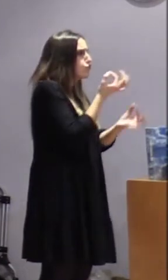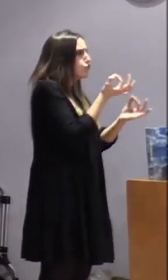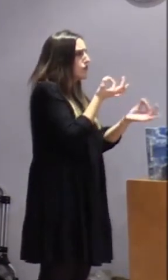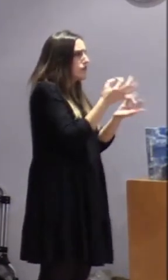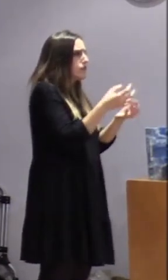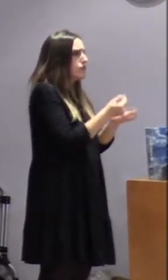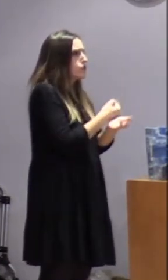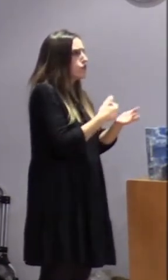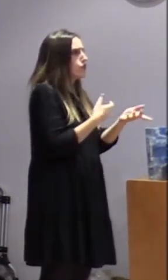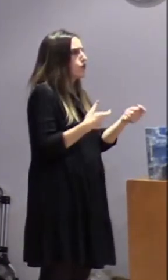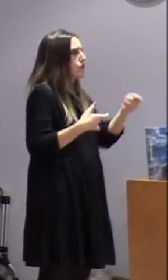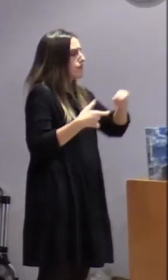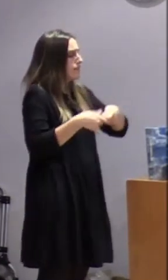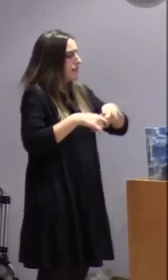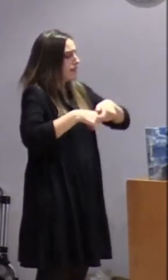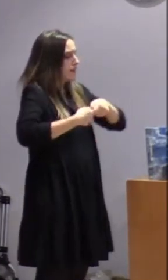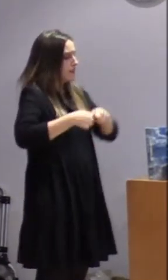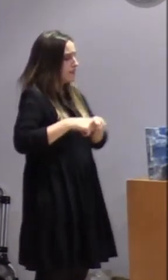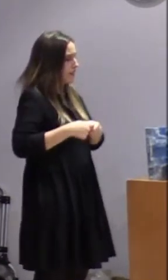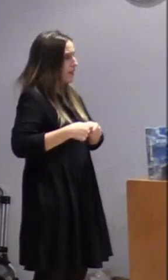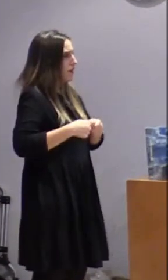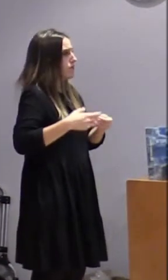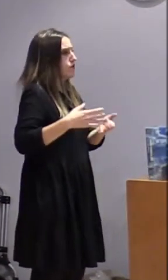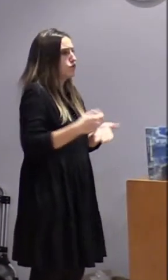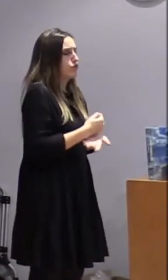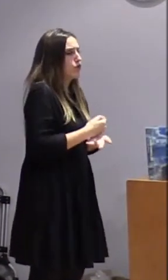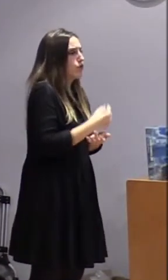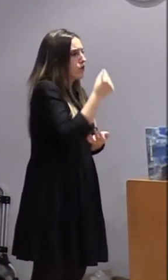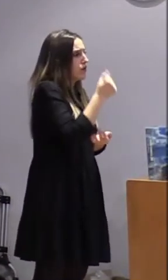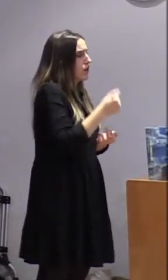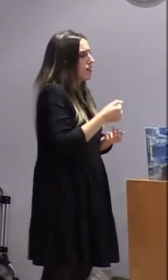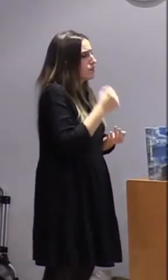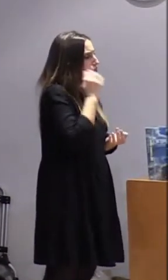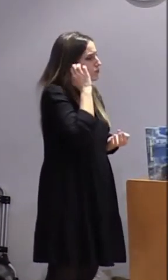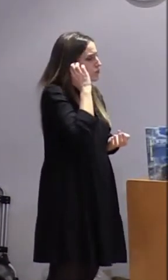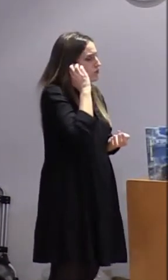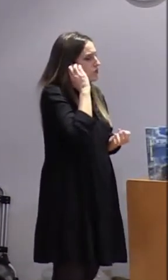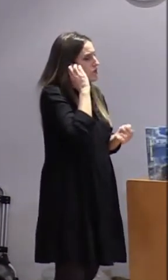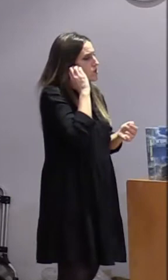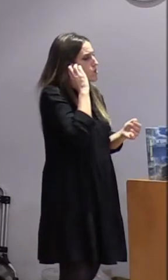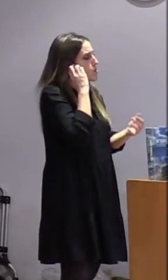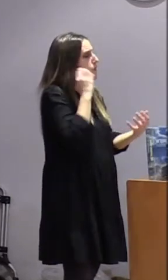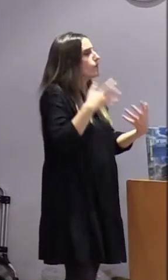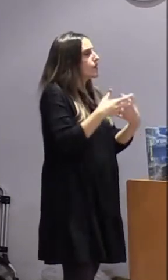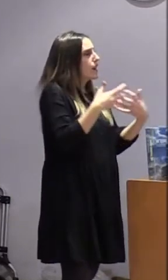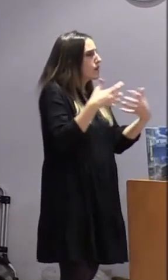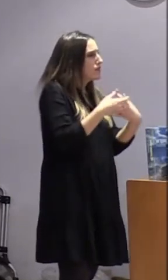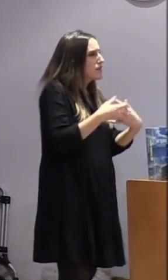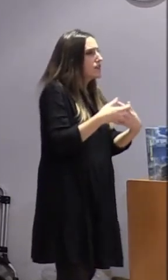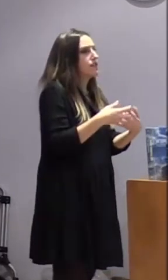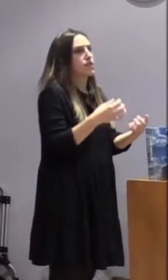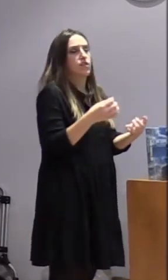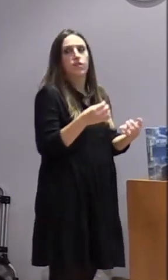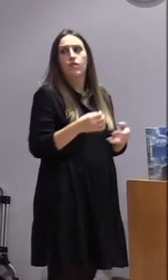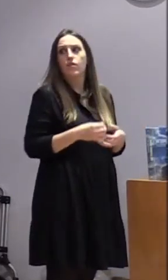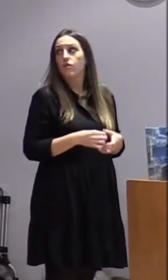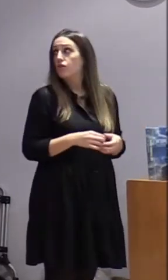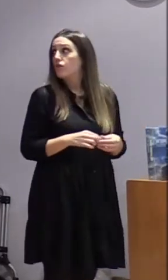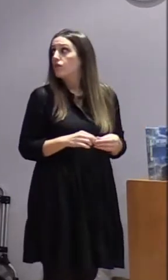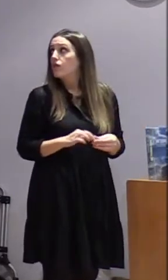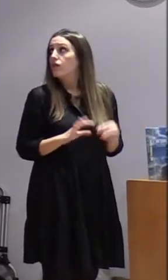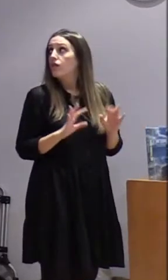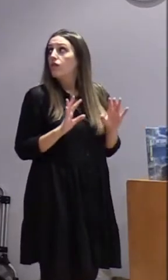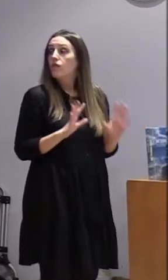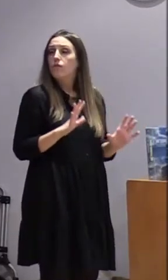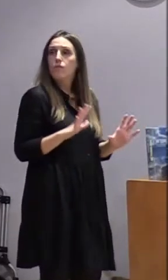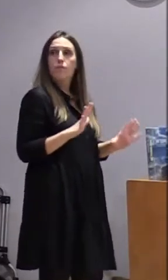la entrega de las llaves, los templos de Flandes, las humaredas de la batalla que se ha librado allí. Pero no